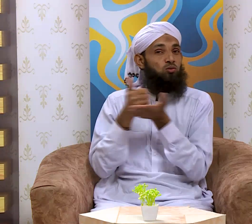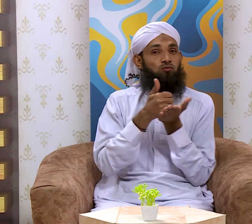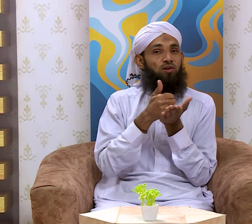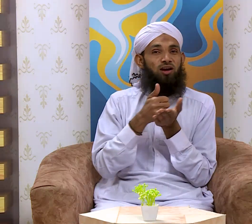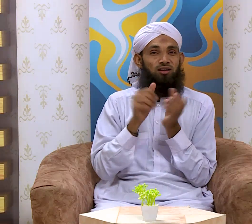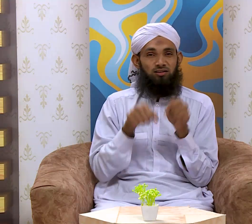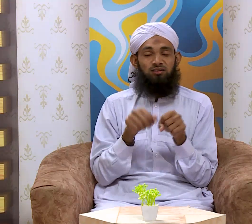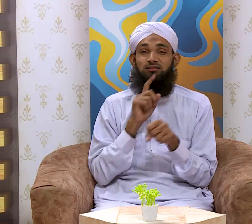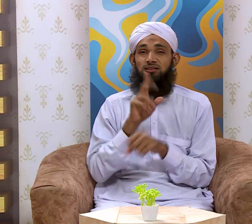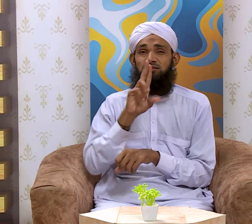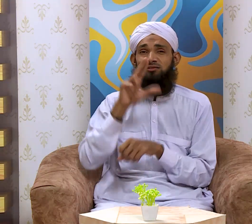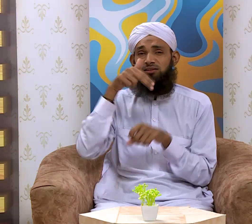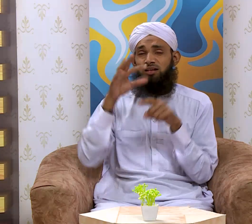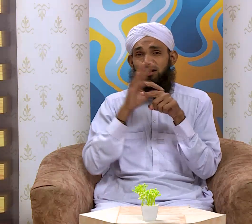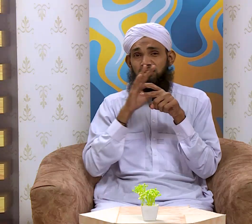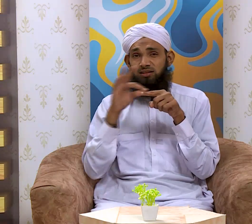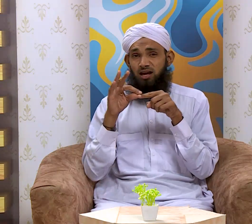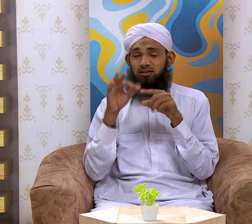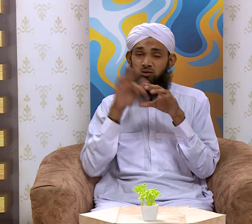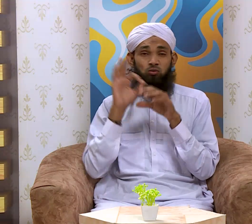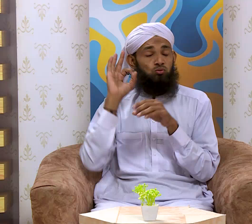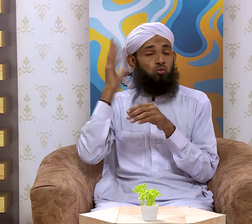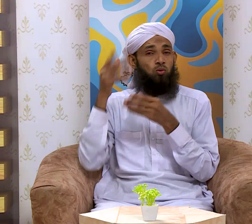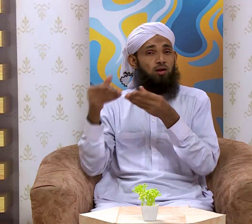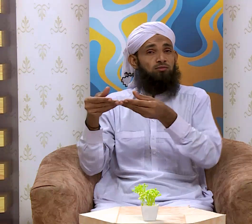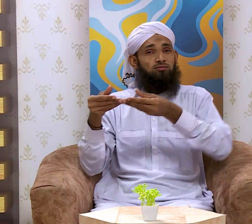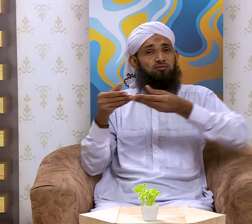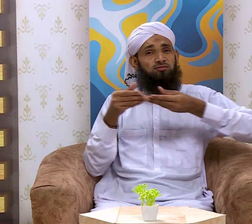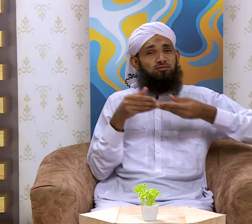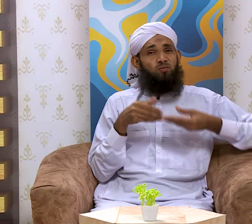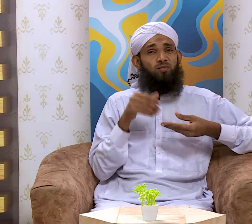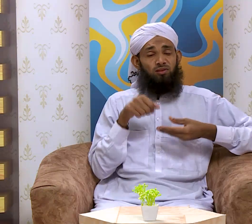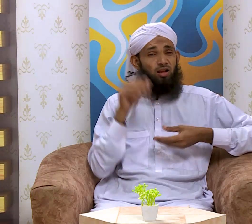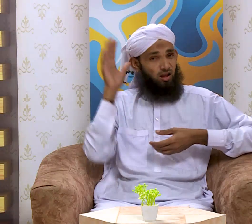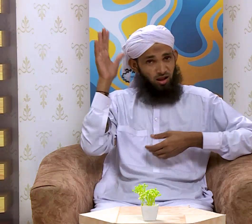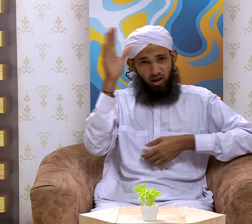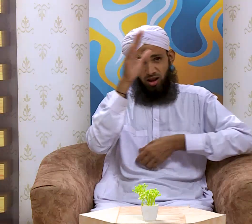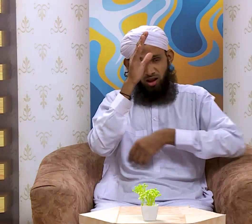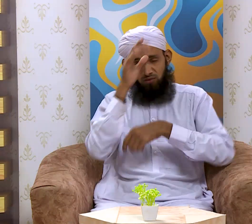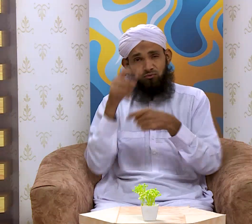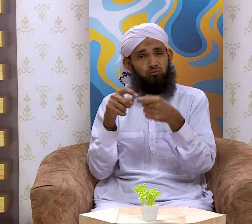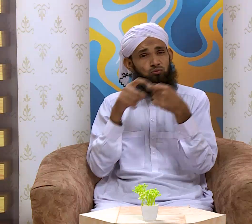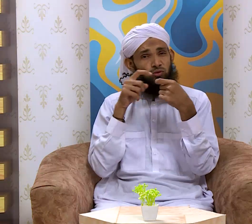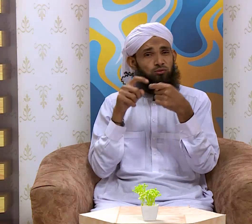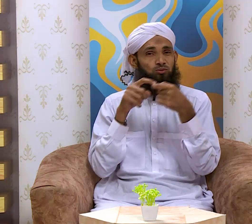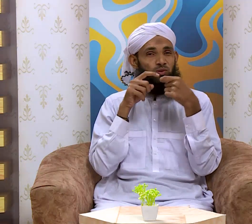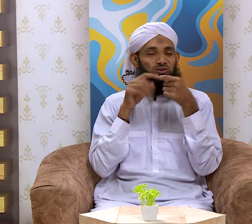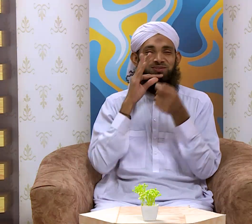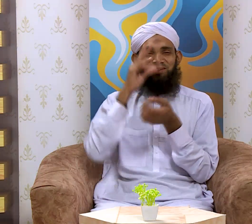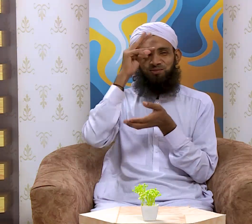الشان معجزہ ہے، اور اس کے اندر ایک اور معجزہ آپ دیکھیے یہ ہے کہ جب کفار سوالات کر رہے ہیں تو حضور جان عالم صلی اللہ علیہ